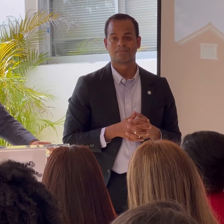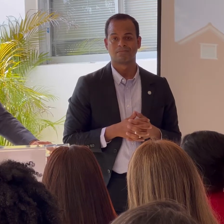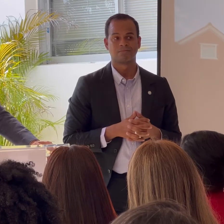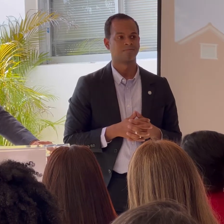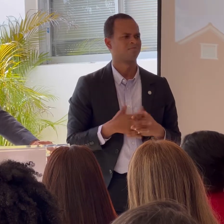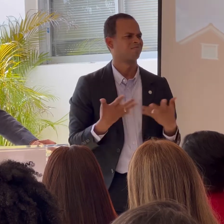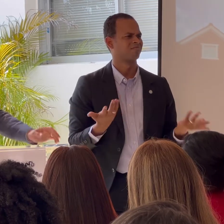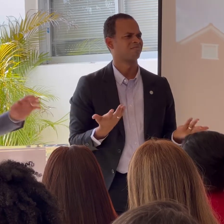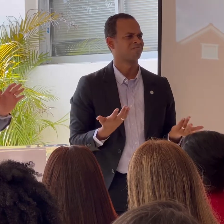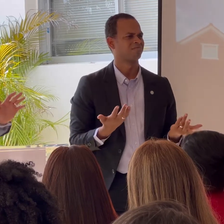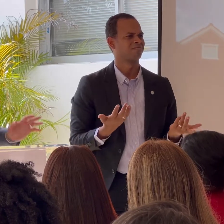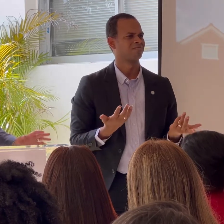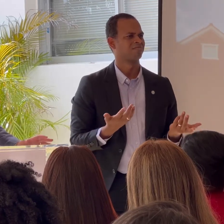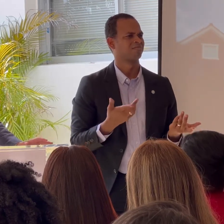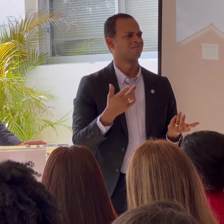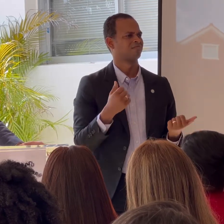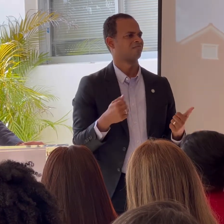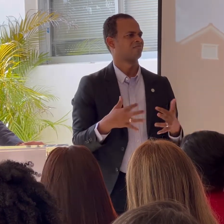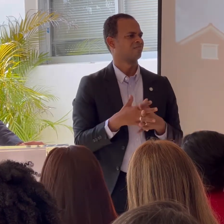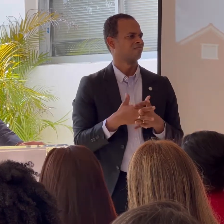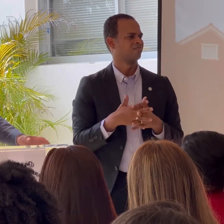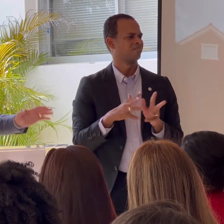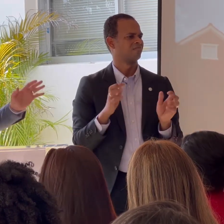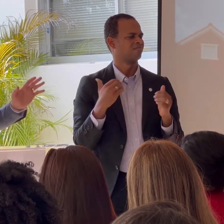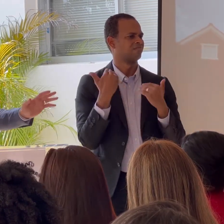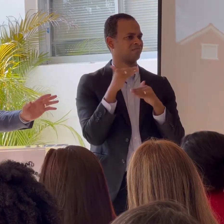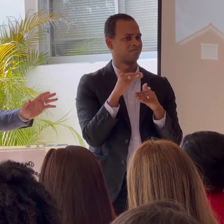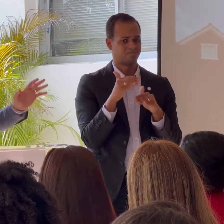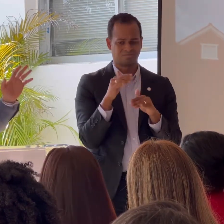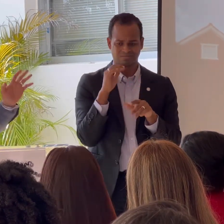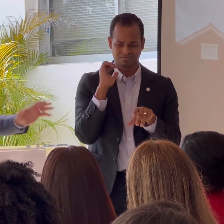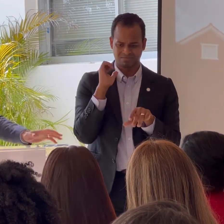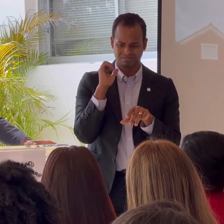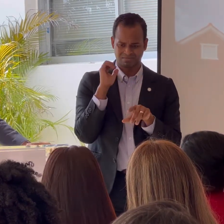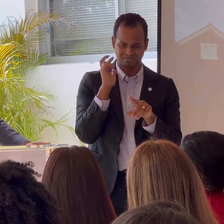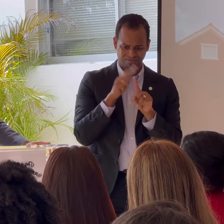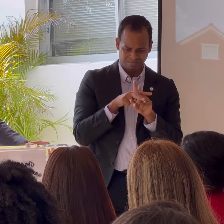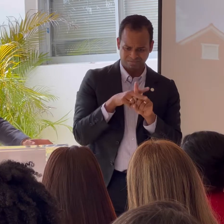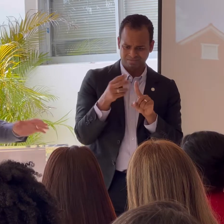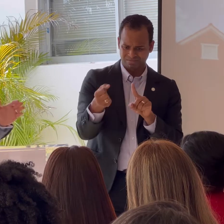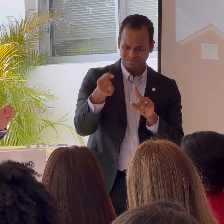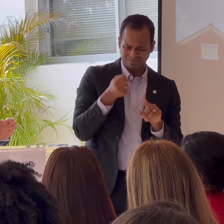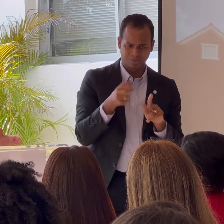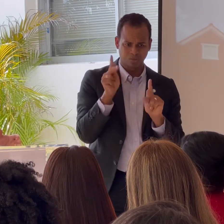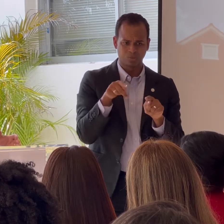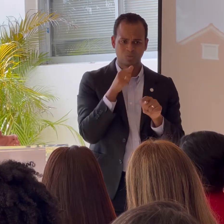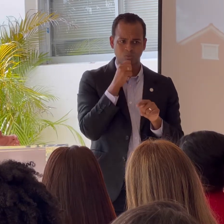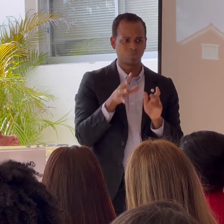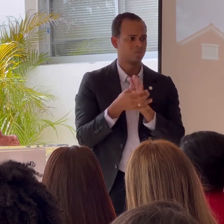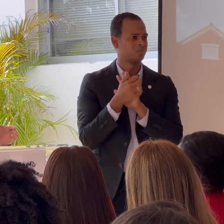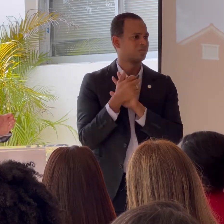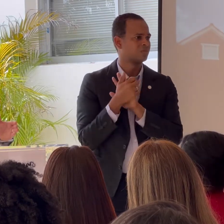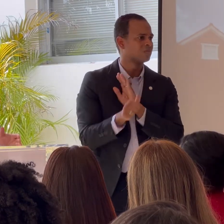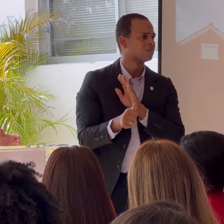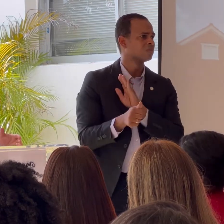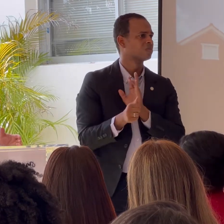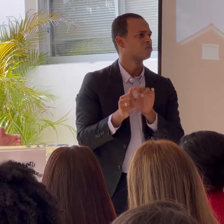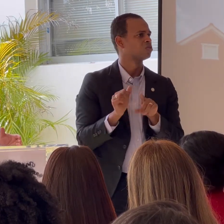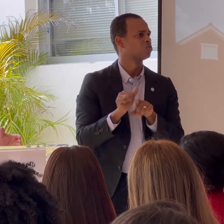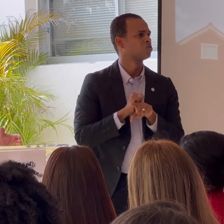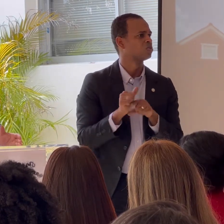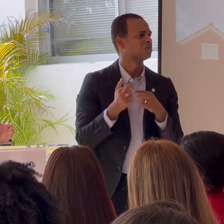O sea, es una limitación yo contratar a una mujer capaz, preparada,